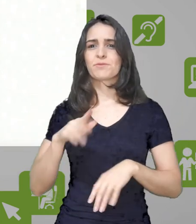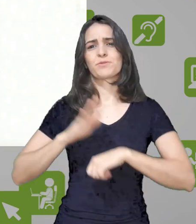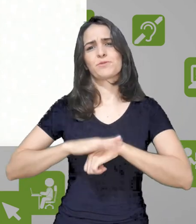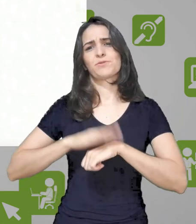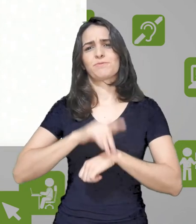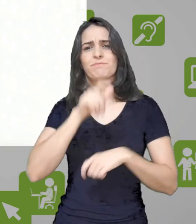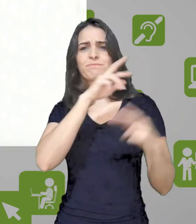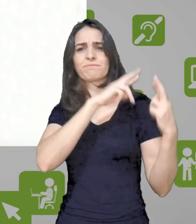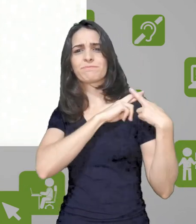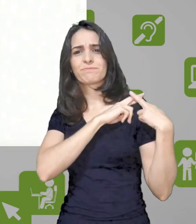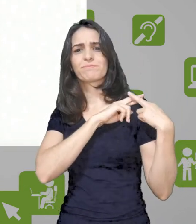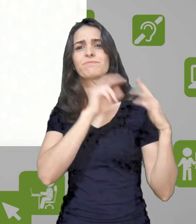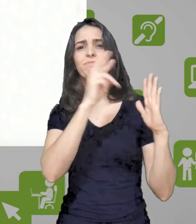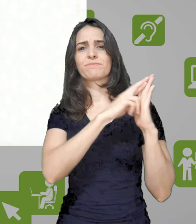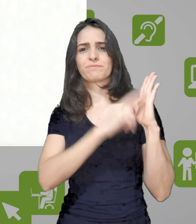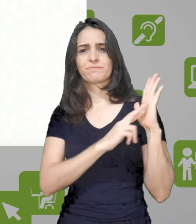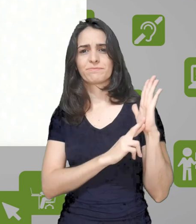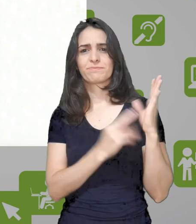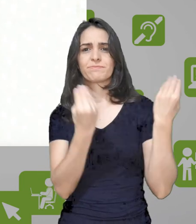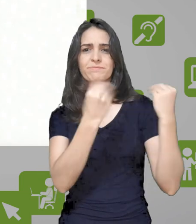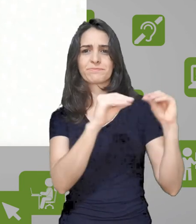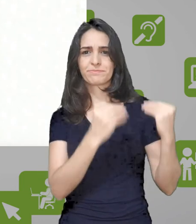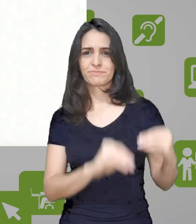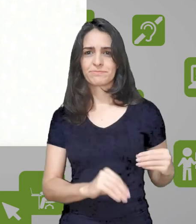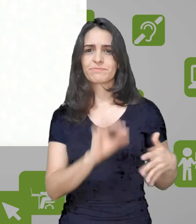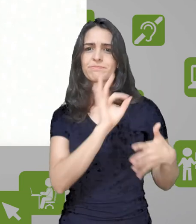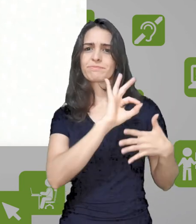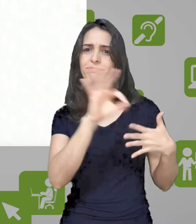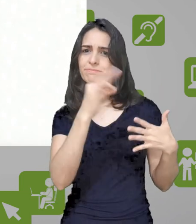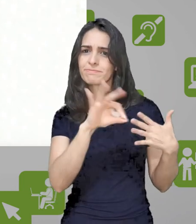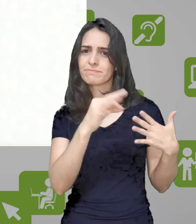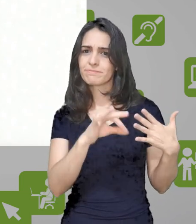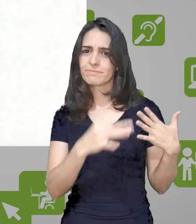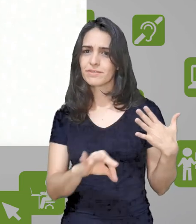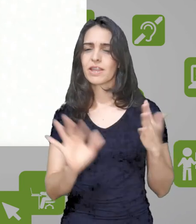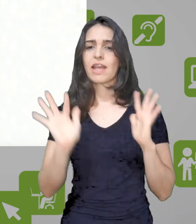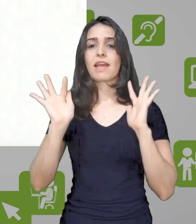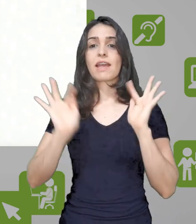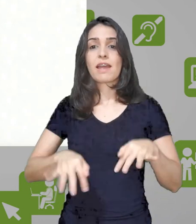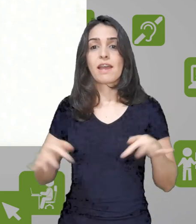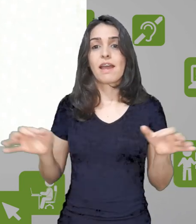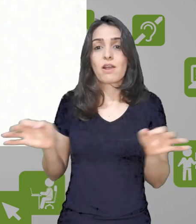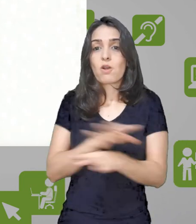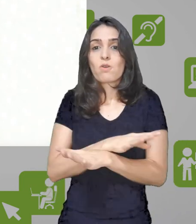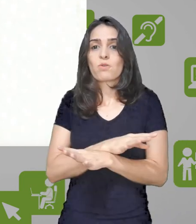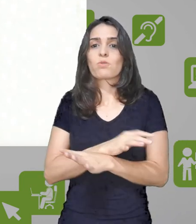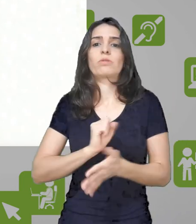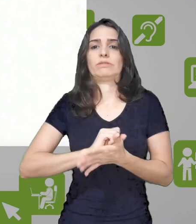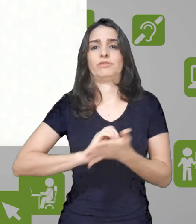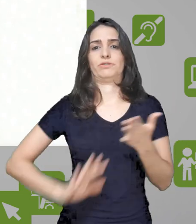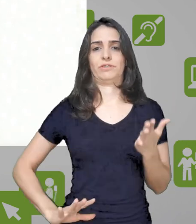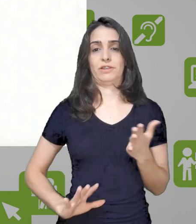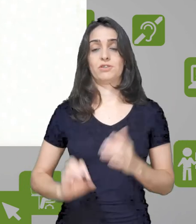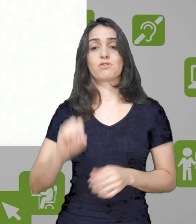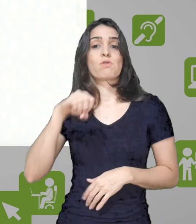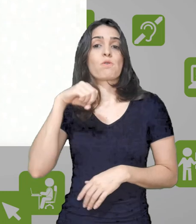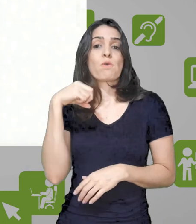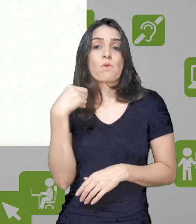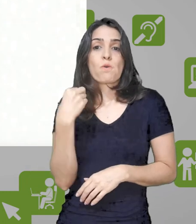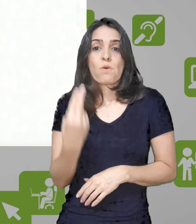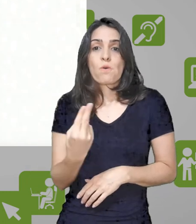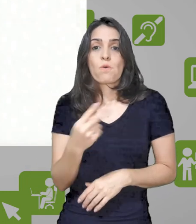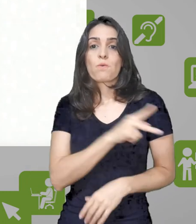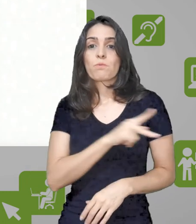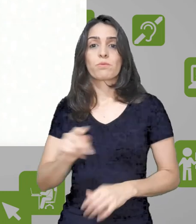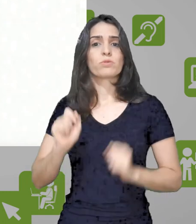atividade quando ele postou, seja num fórum, seja uma tarefa, seja em um glossário. Então,